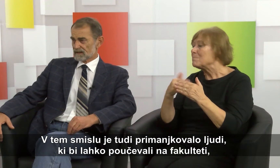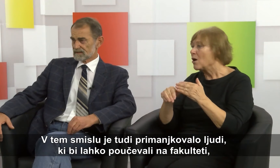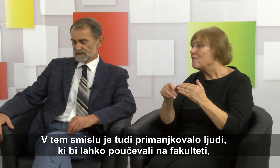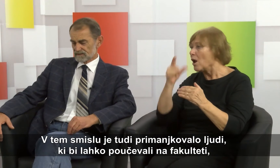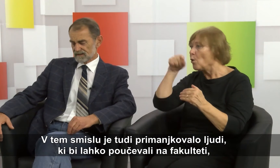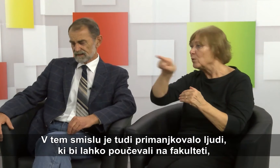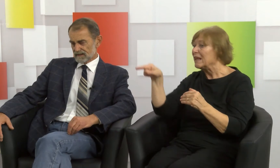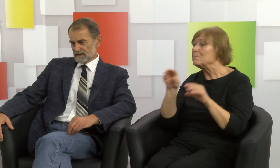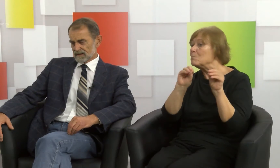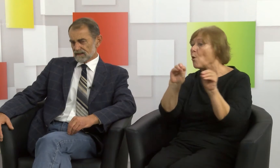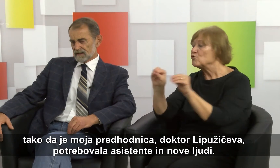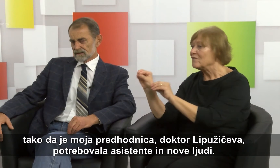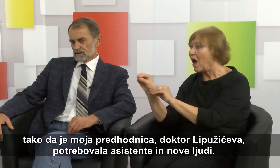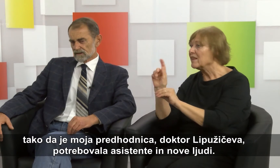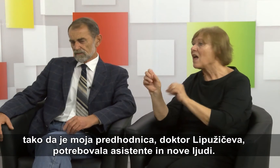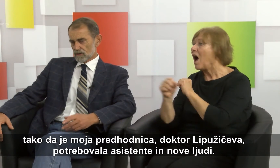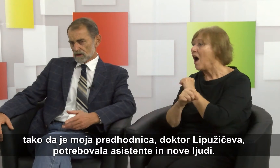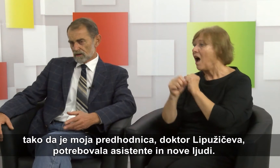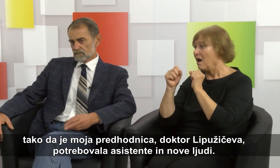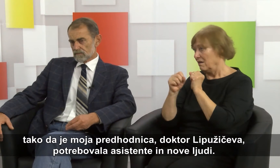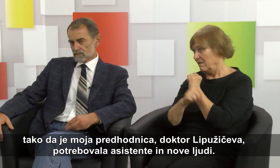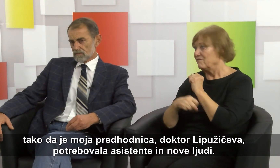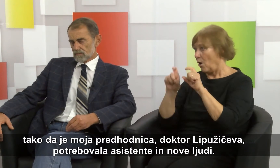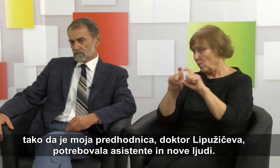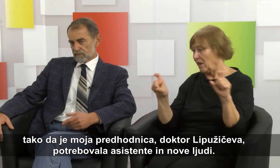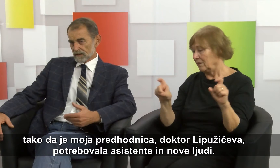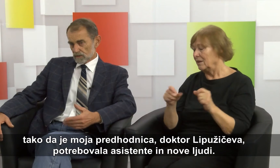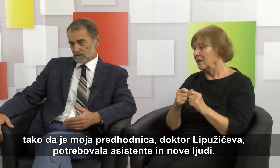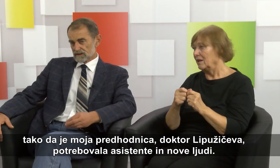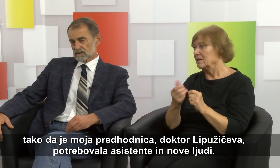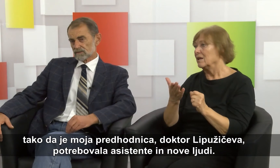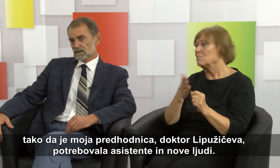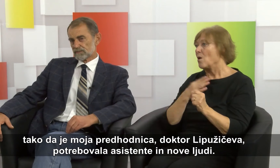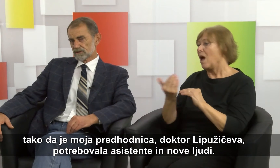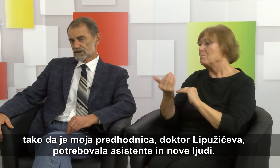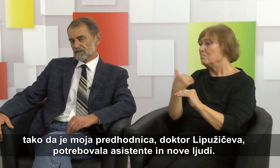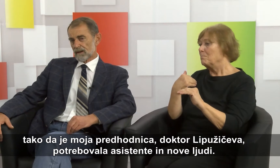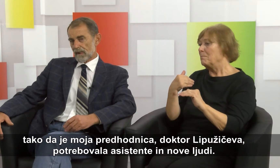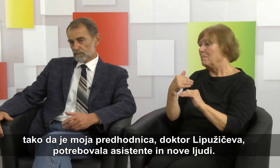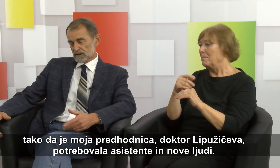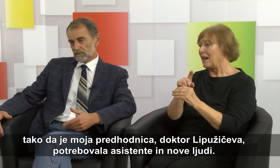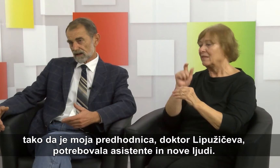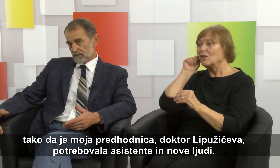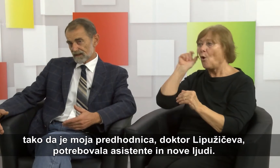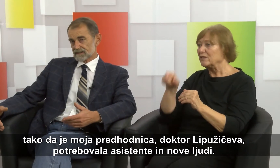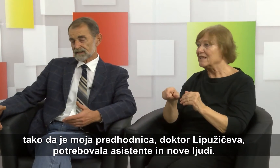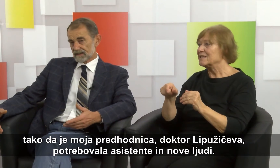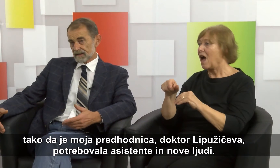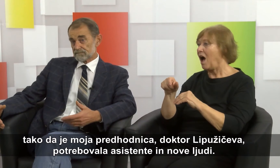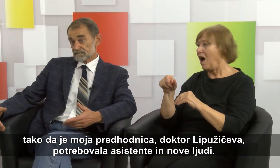na fakulteti, tako da je moja predhodnica, dr. Lipužičeva, potrebovala asistente,